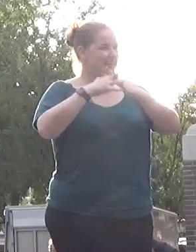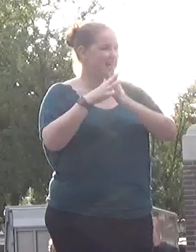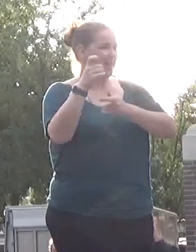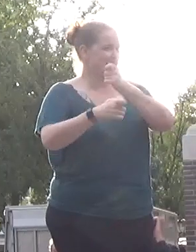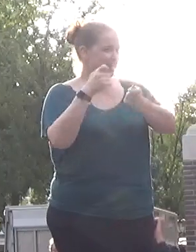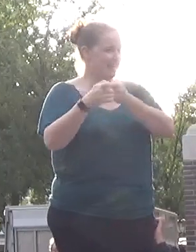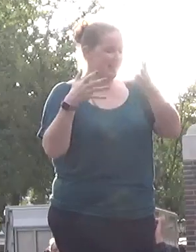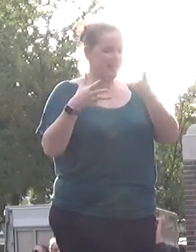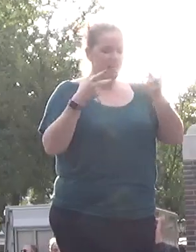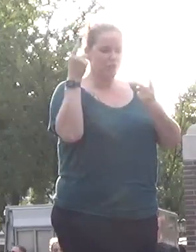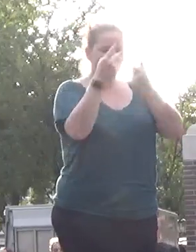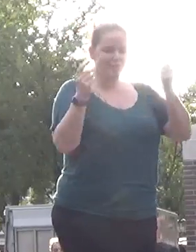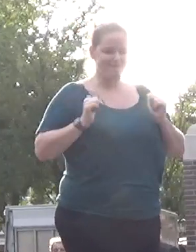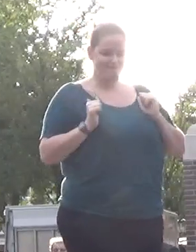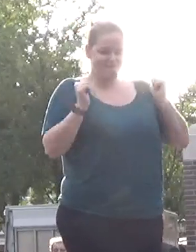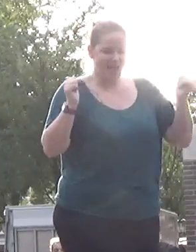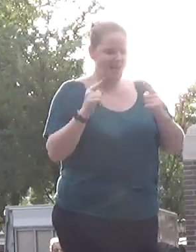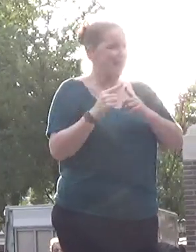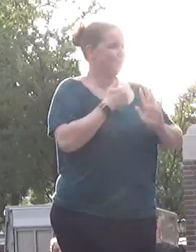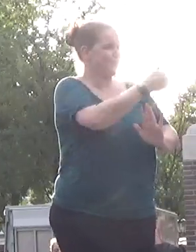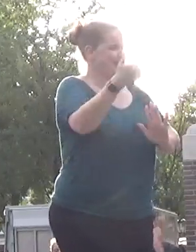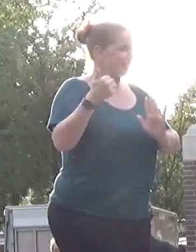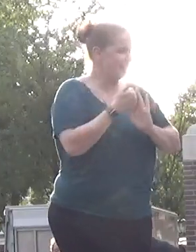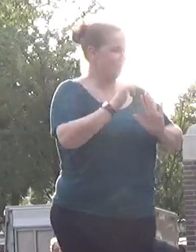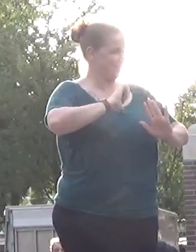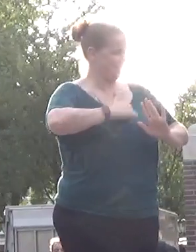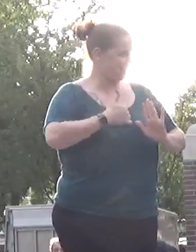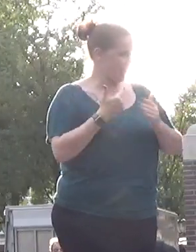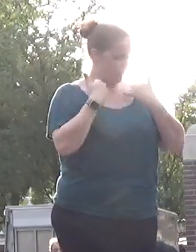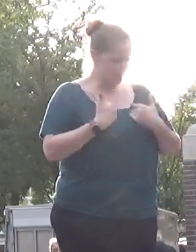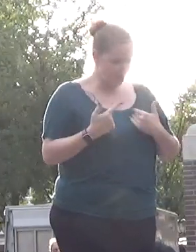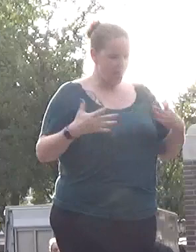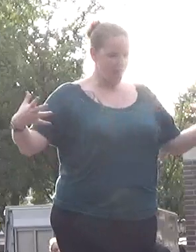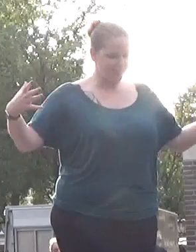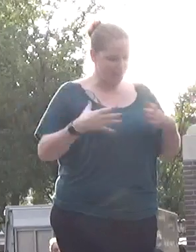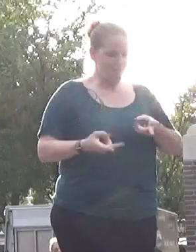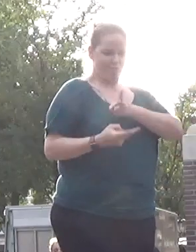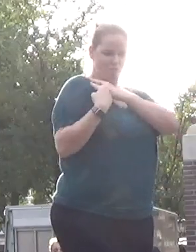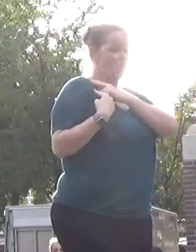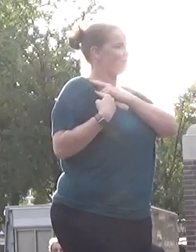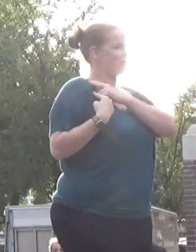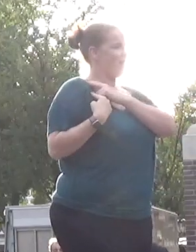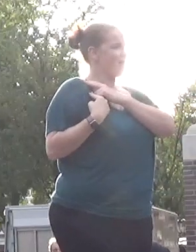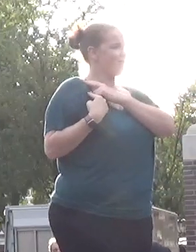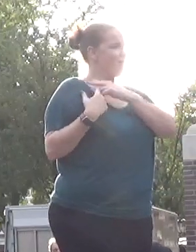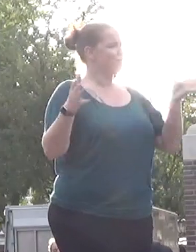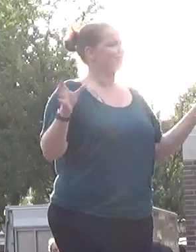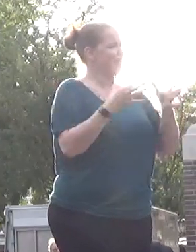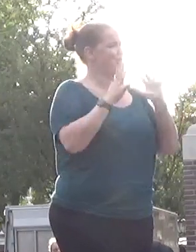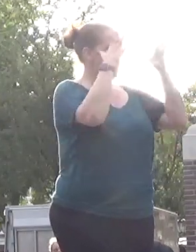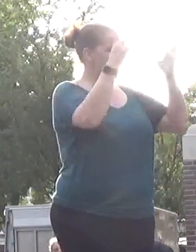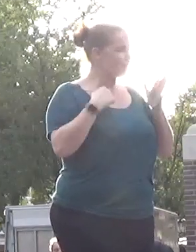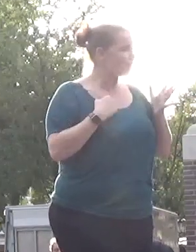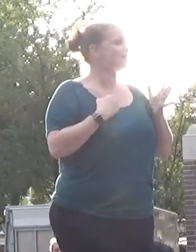regeringen die zoeken naar de vrijheid van een ieder om zichzelf te kunnen zijn en samen verantwoordelijkheid te dragen voor een samenleving waarin dit